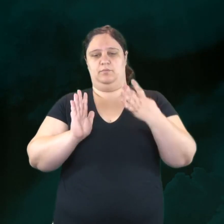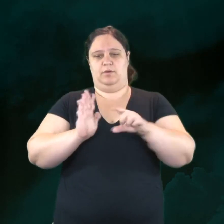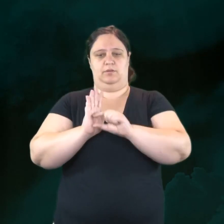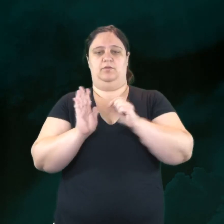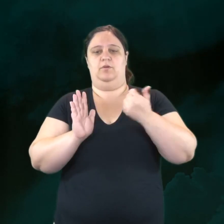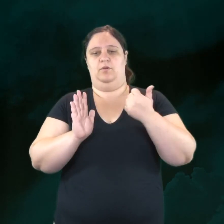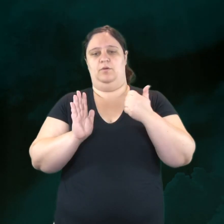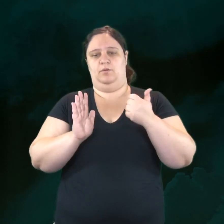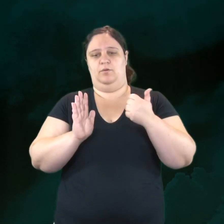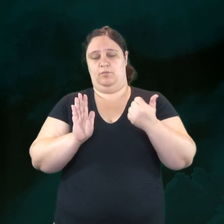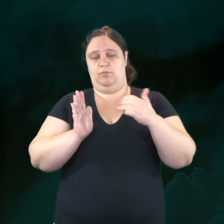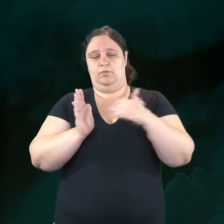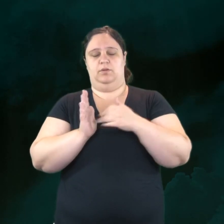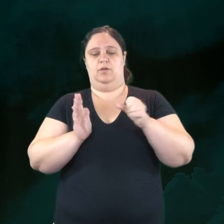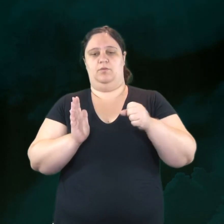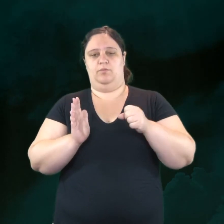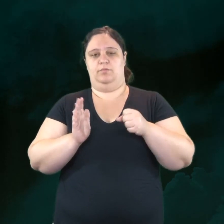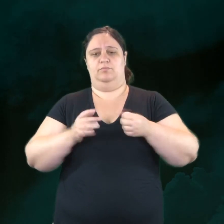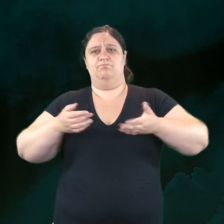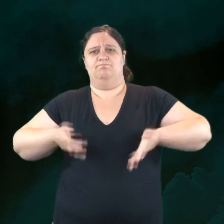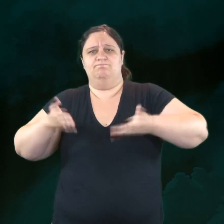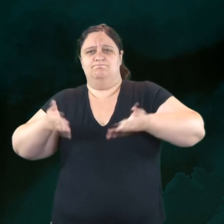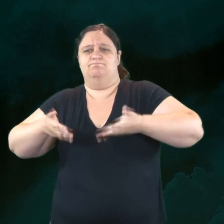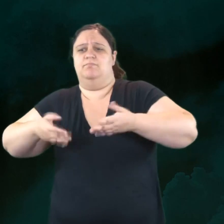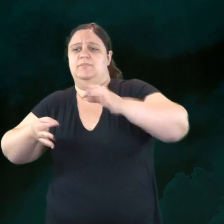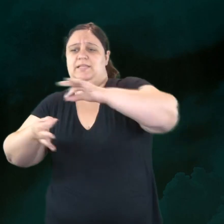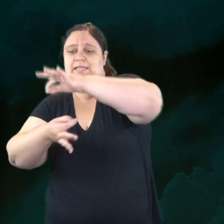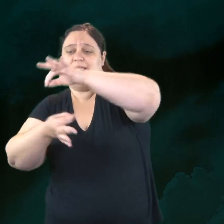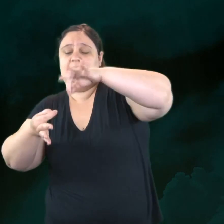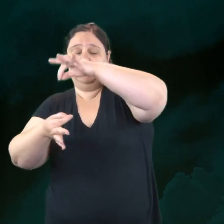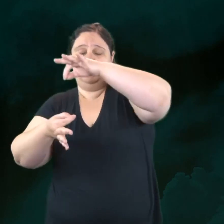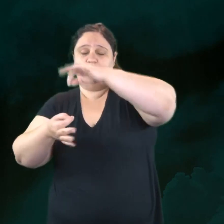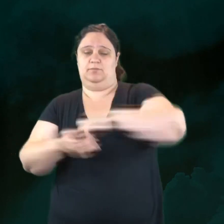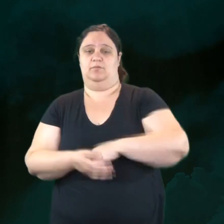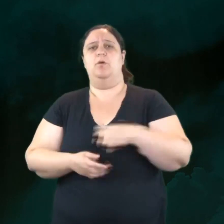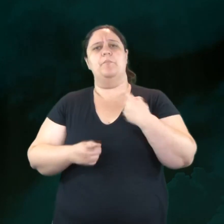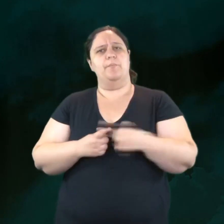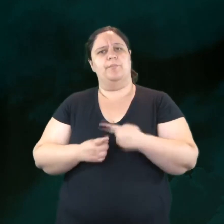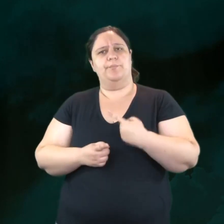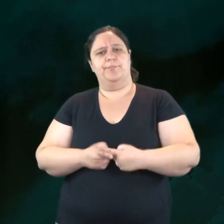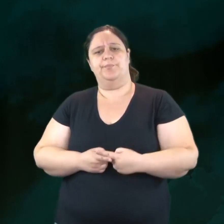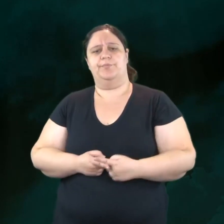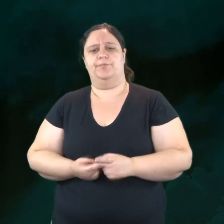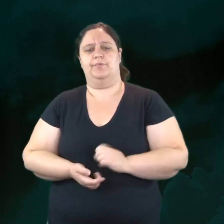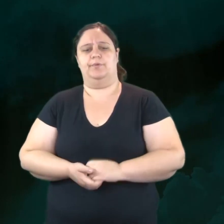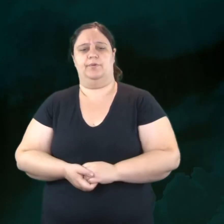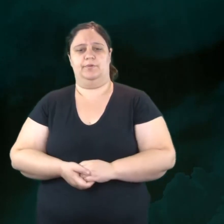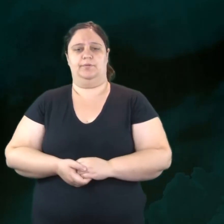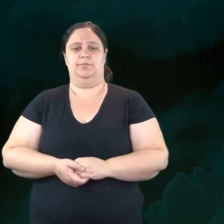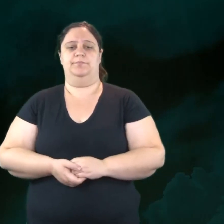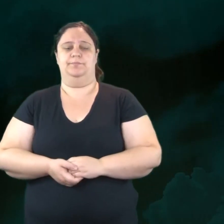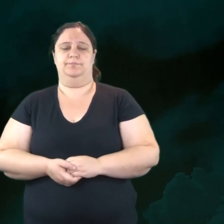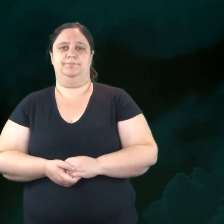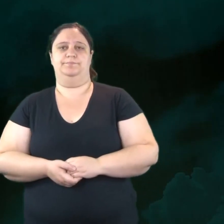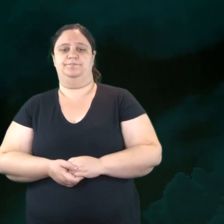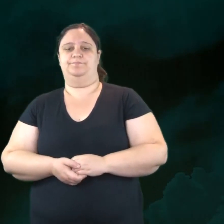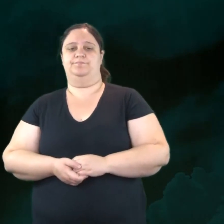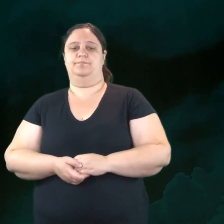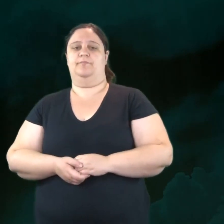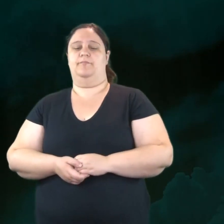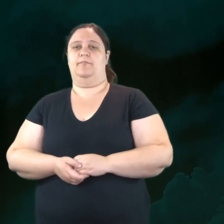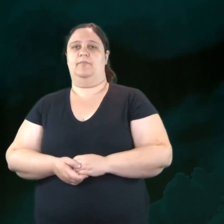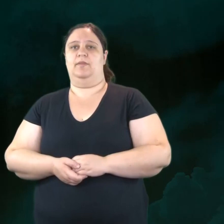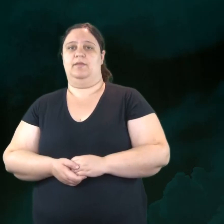exortação à santidade. Por quê? Porque aqui fala principalmente a santidade, muito voltado para o